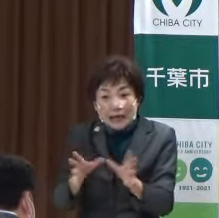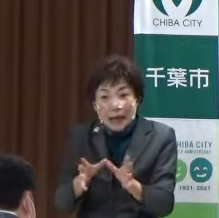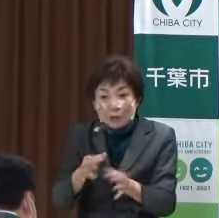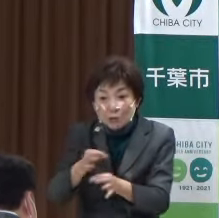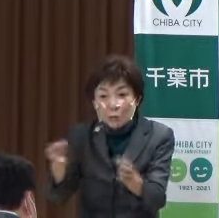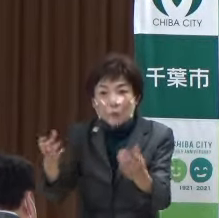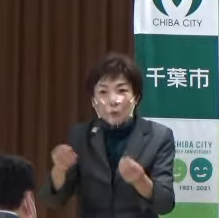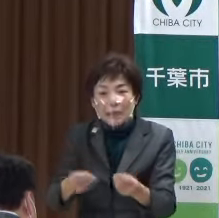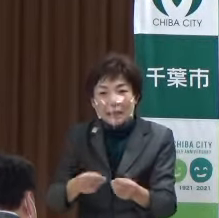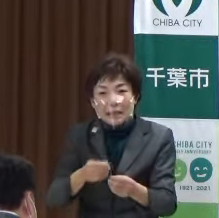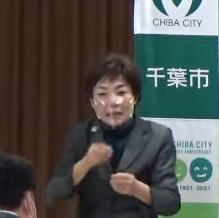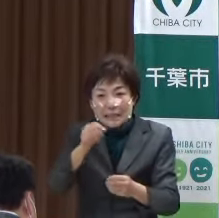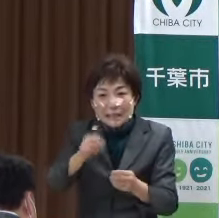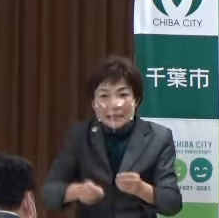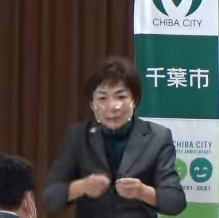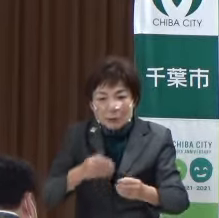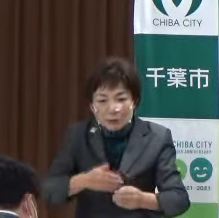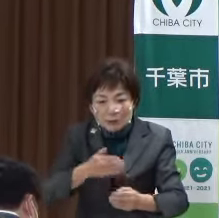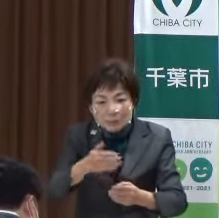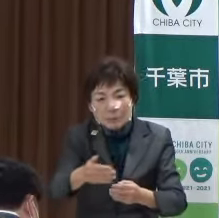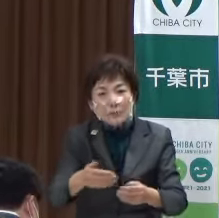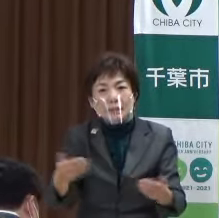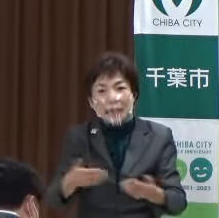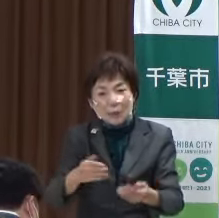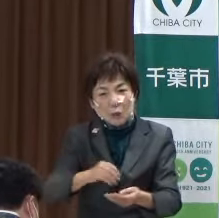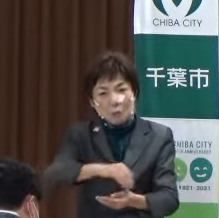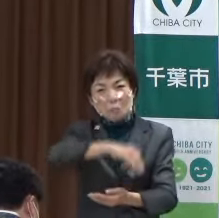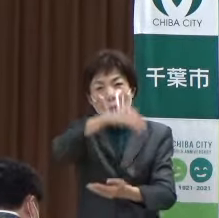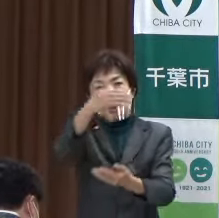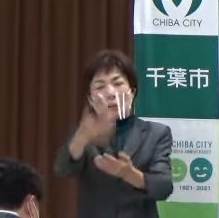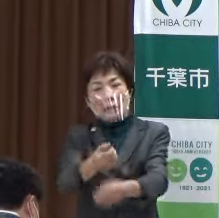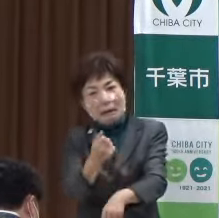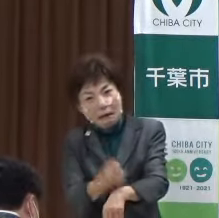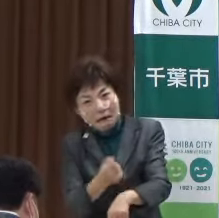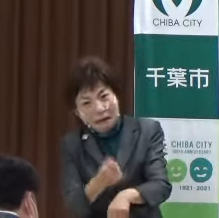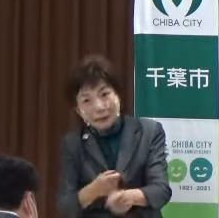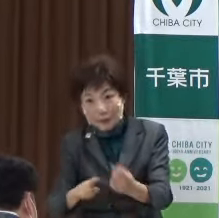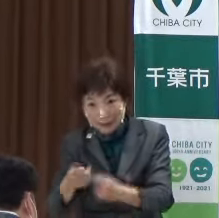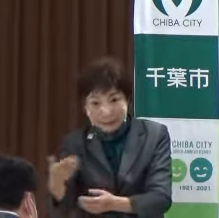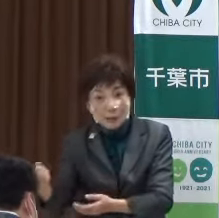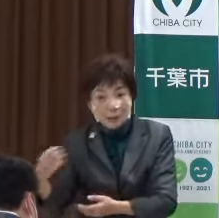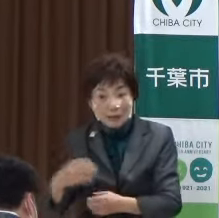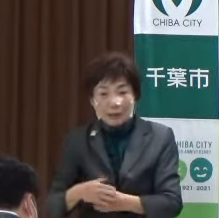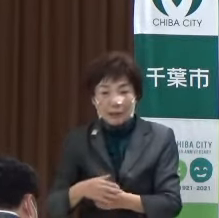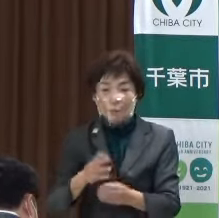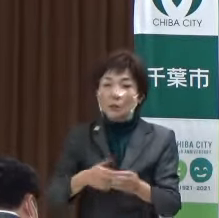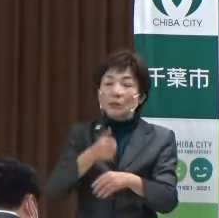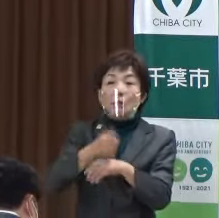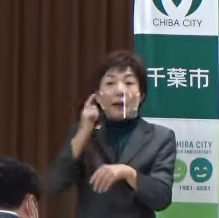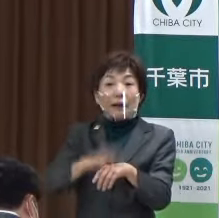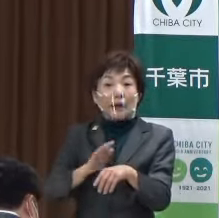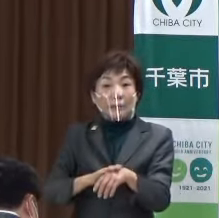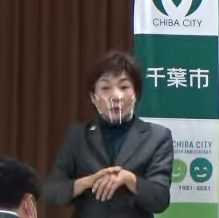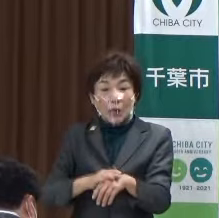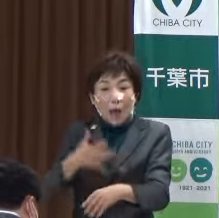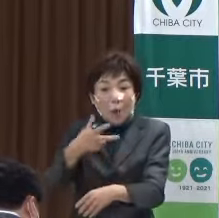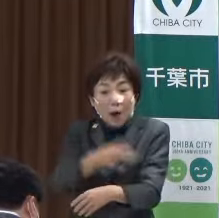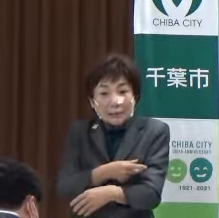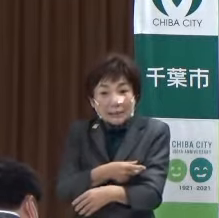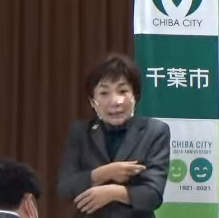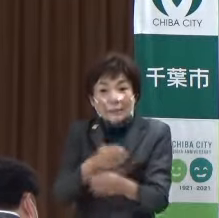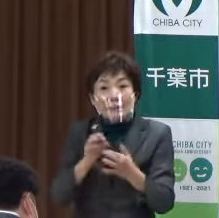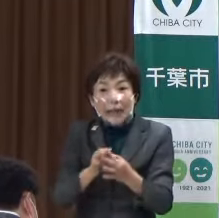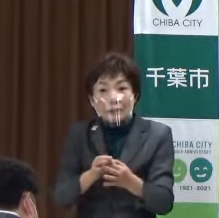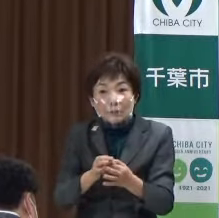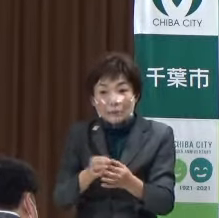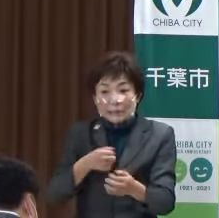金と同様にかなり煩雑、膨大なものになるんじゃないかというふうに意見もあるんですけども、市長のお考えとして、そのワクチン接種に関する